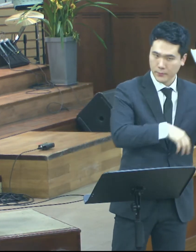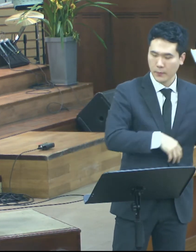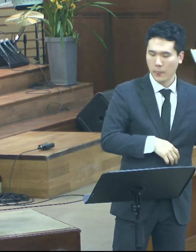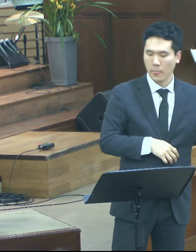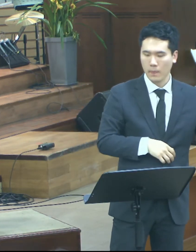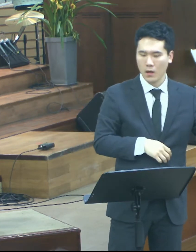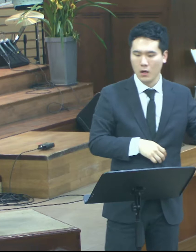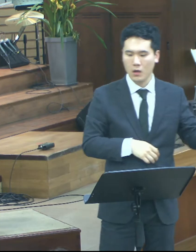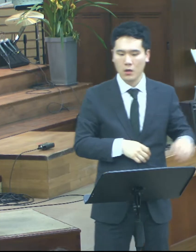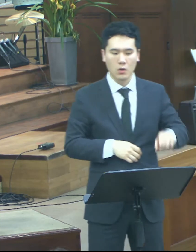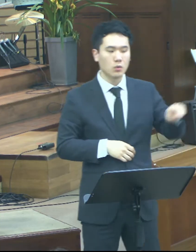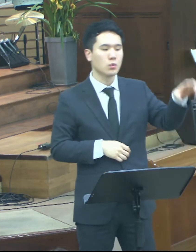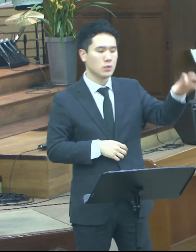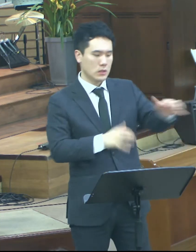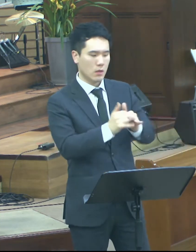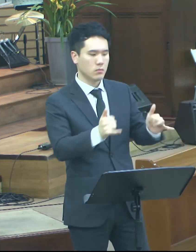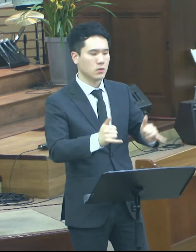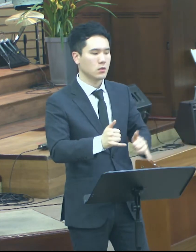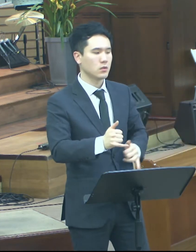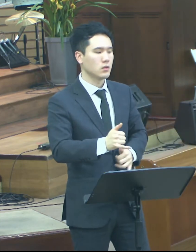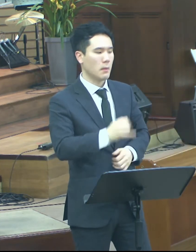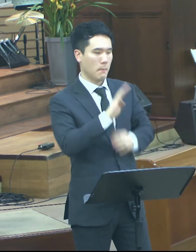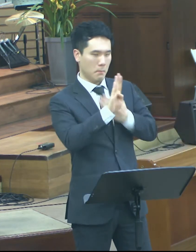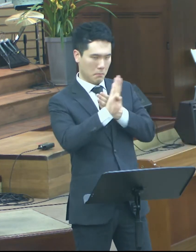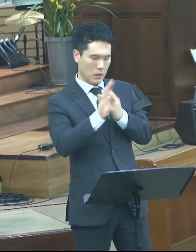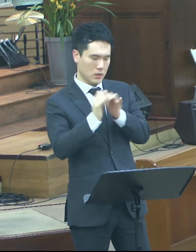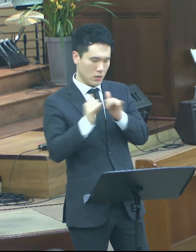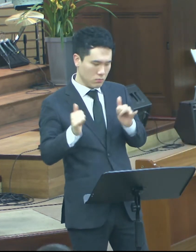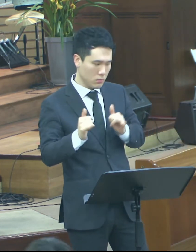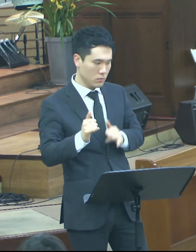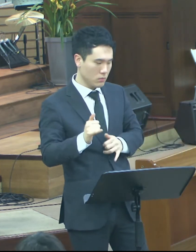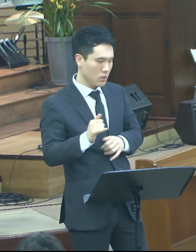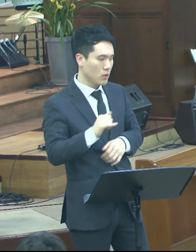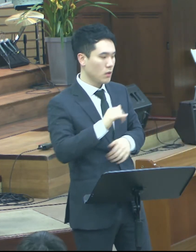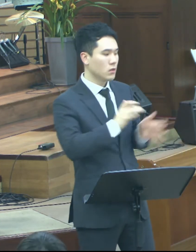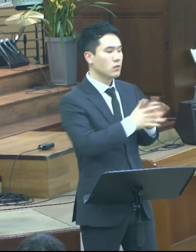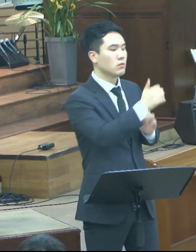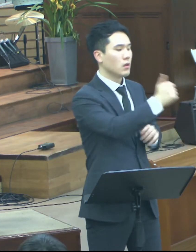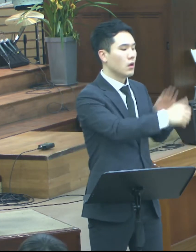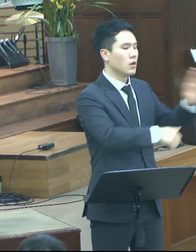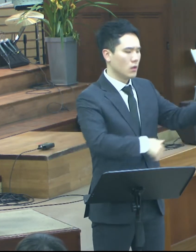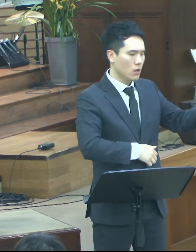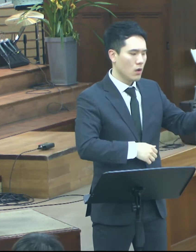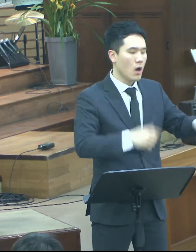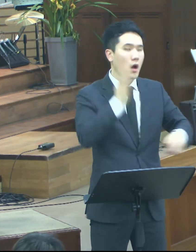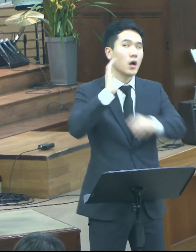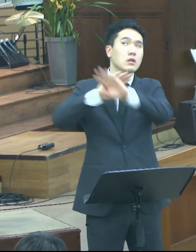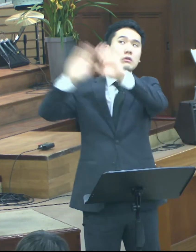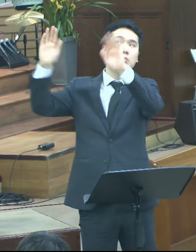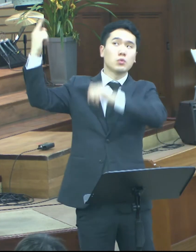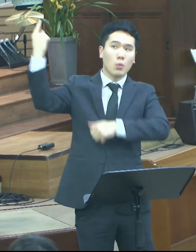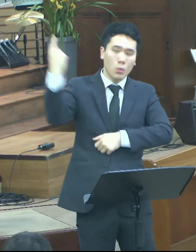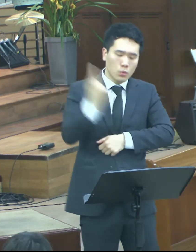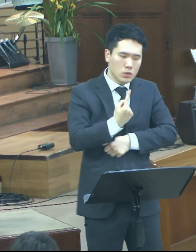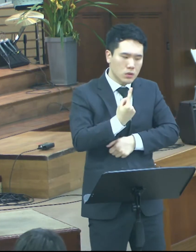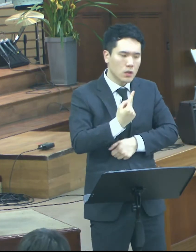그렇게 요구를 했습니다. 예수님께서는 마음속 깊이 탄식하시면서 어찌하여 이 세대가